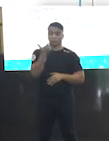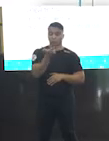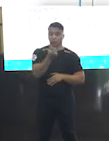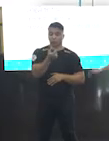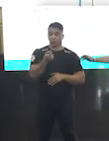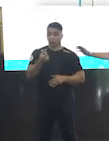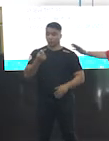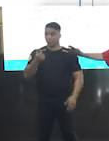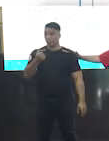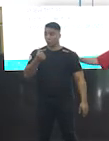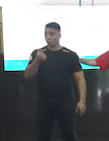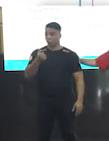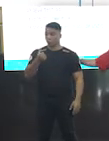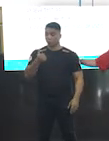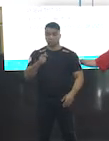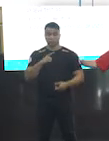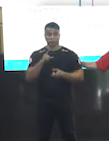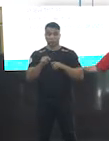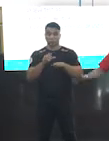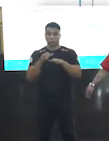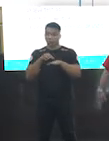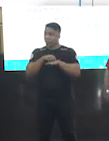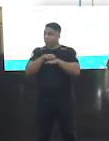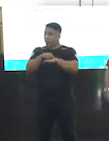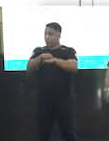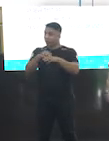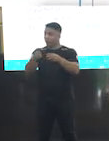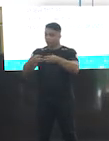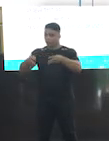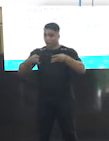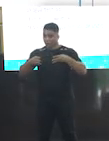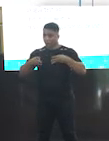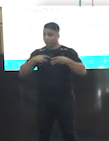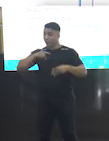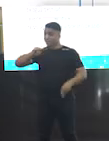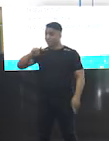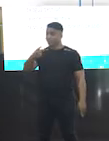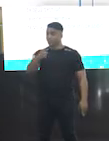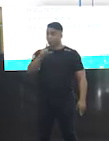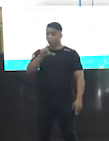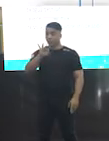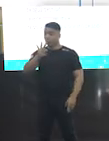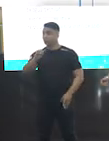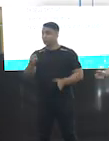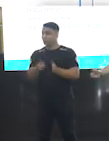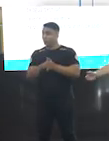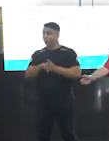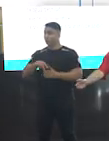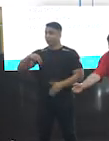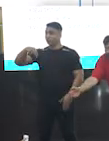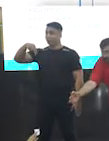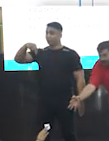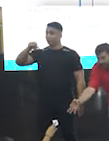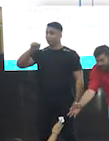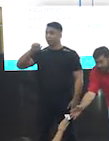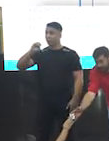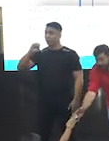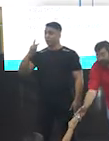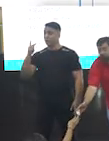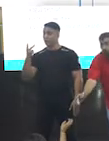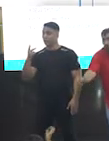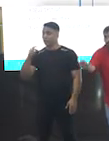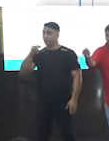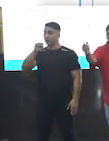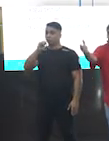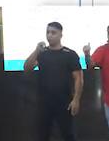2011... uma carreta que transportava 1000 litros de soda cáustica. Se a carreta